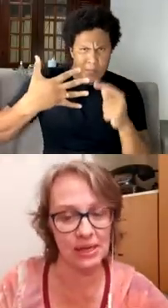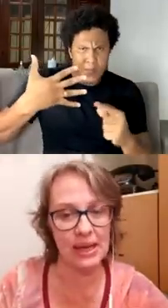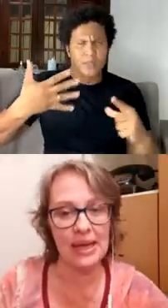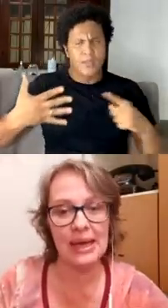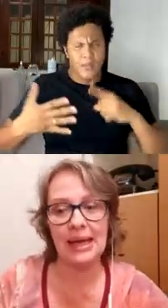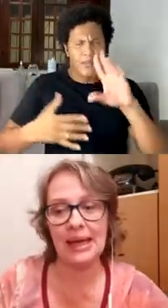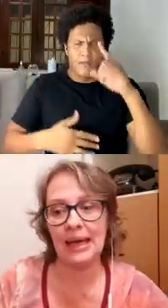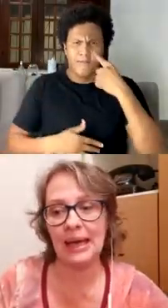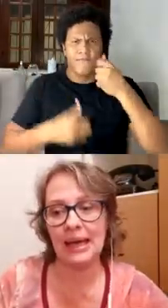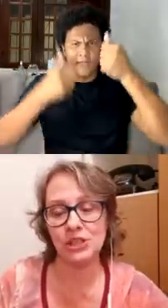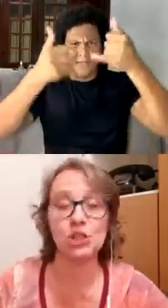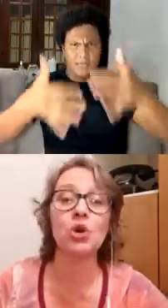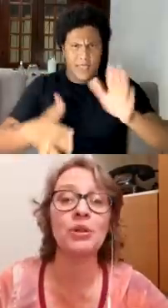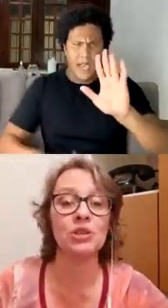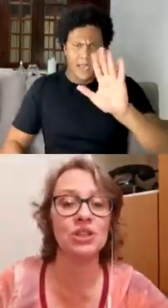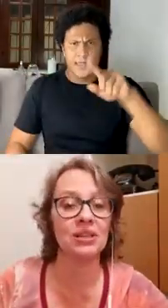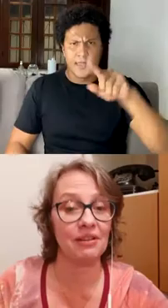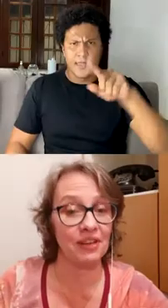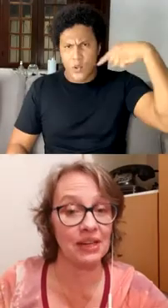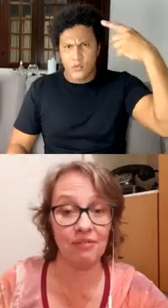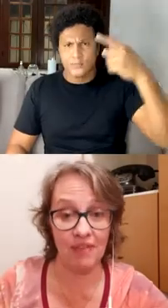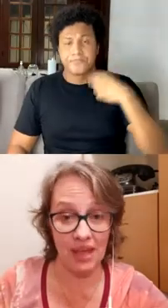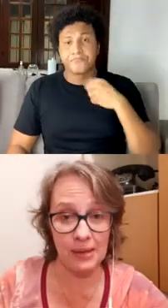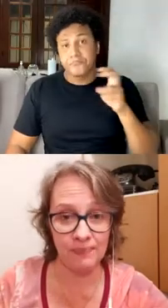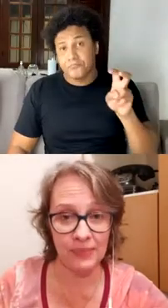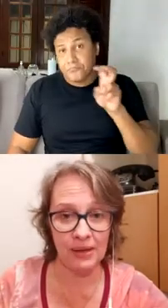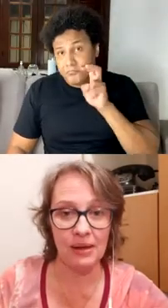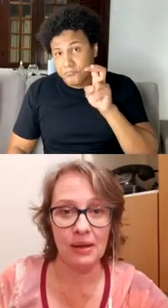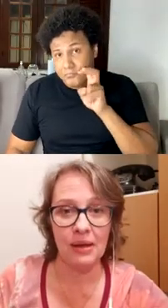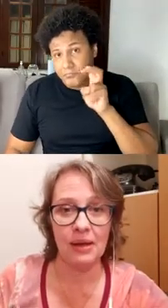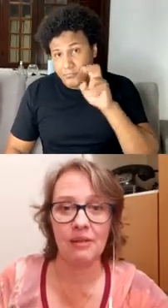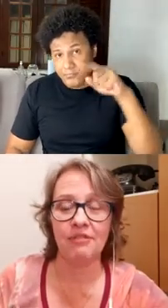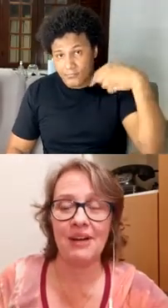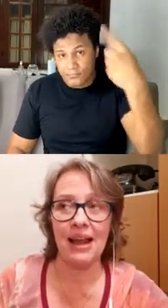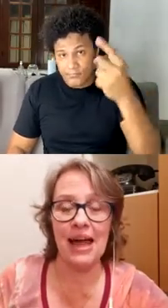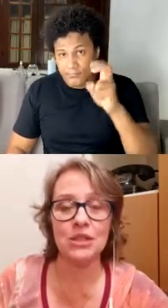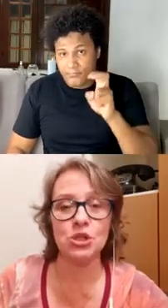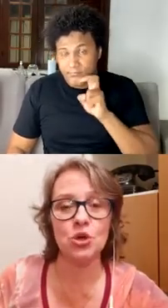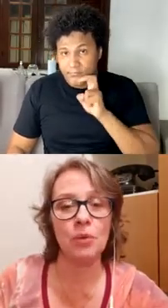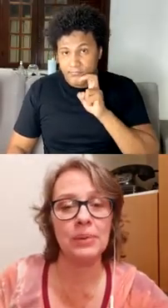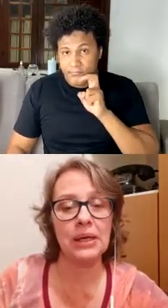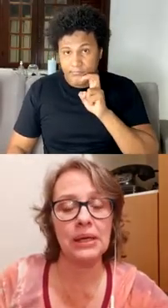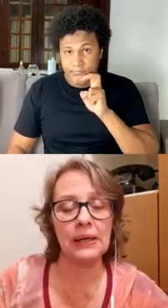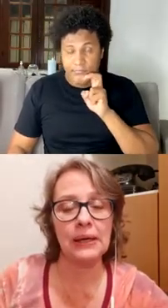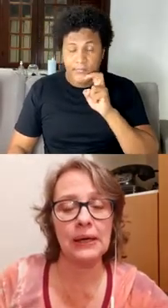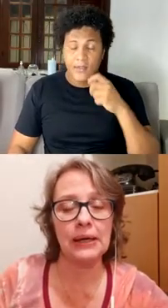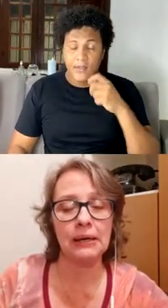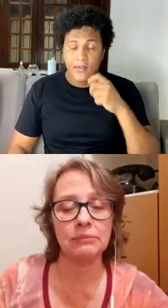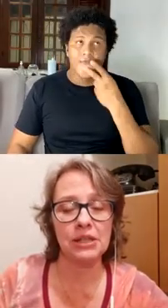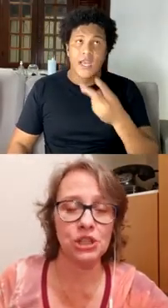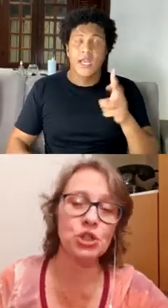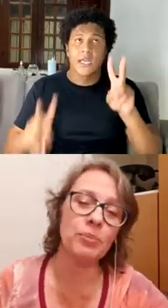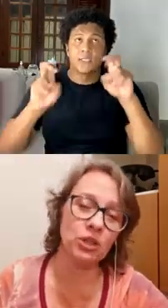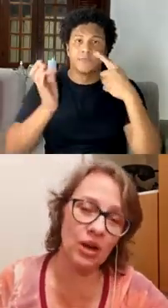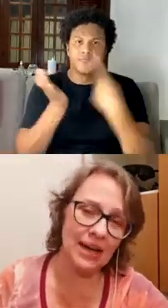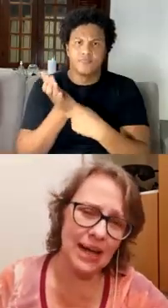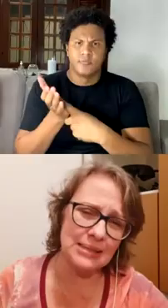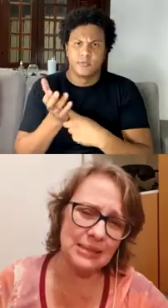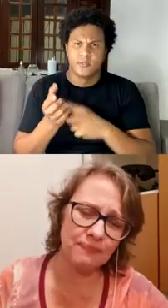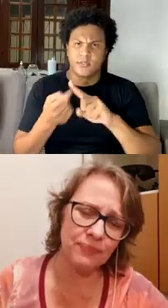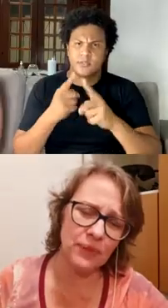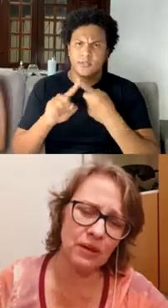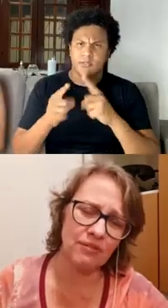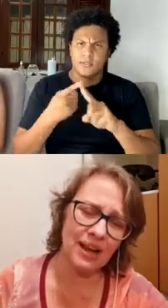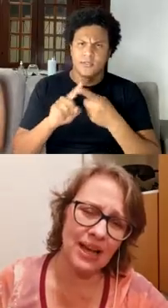outras. A gente combinou de quinta-feira que vem falar sobre... A gente combinou,